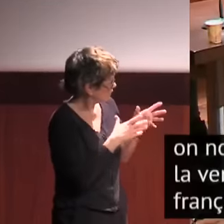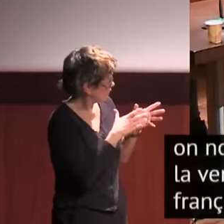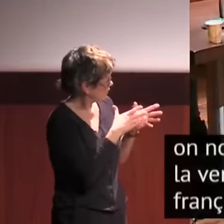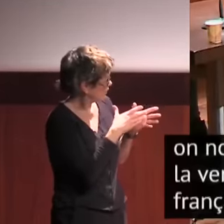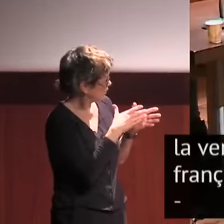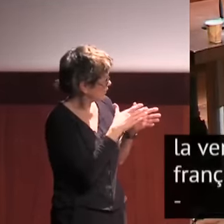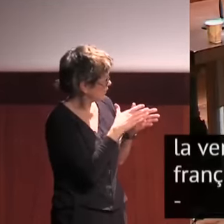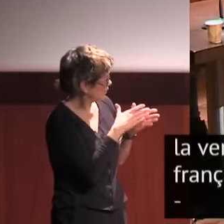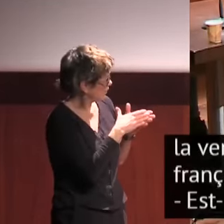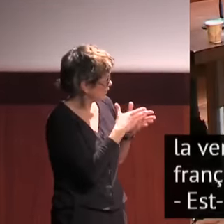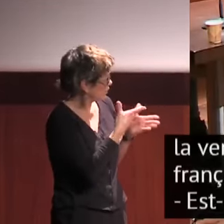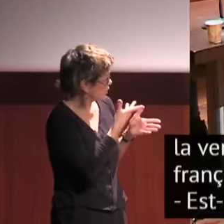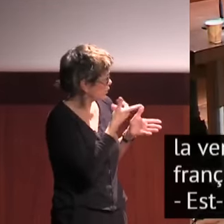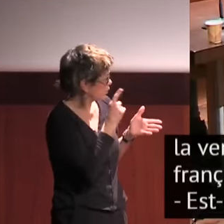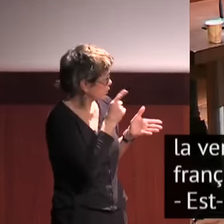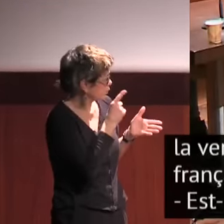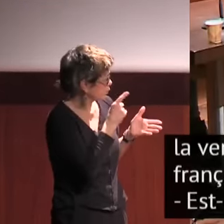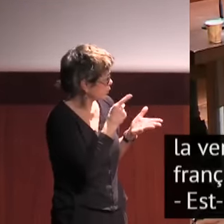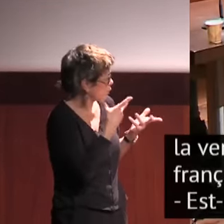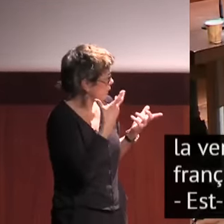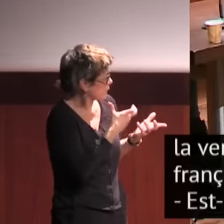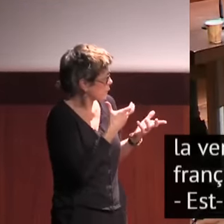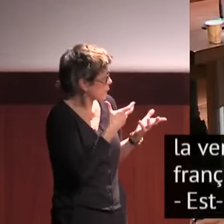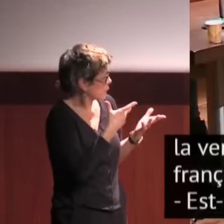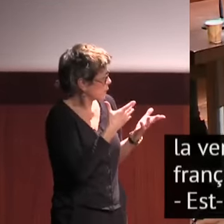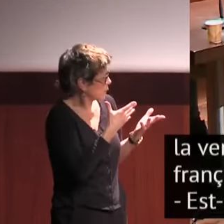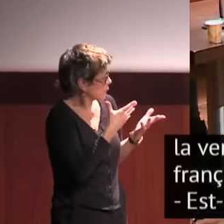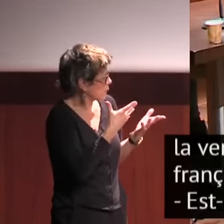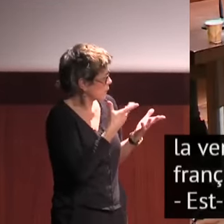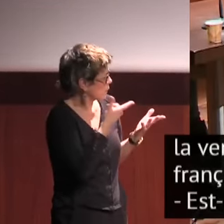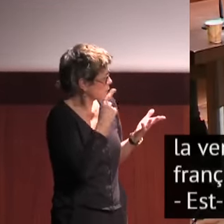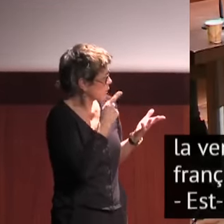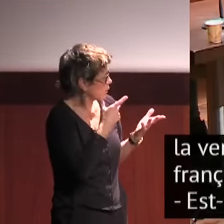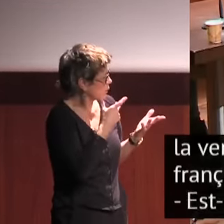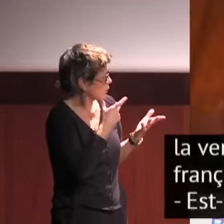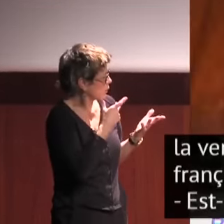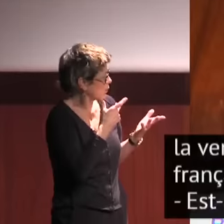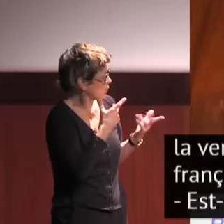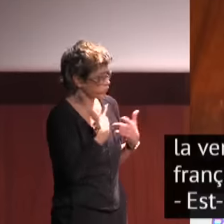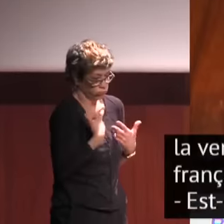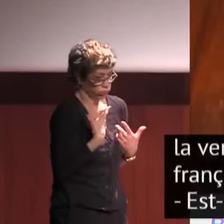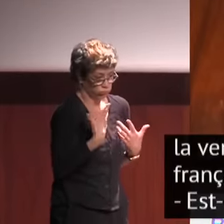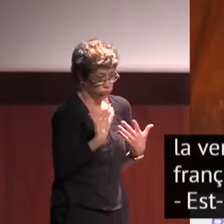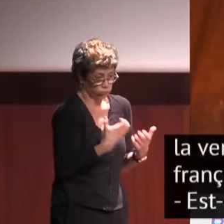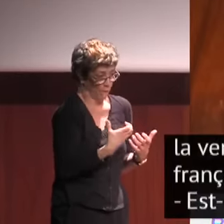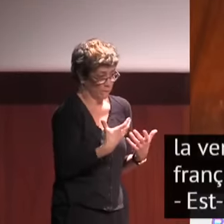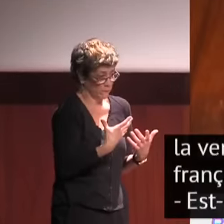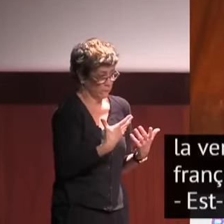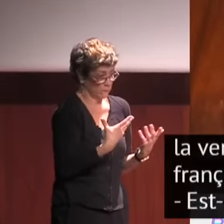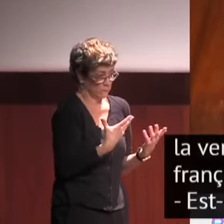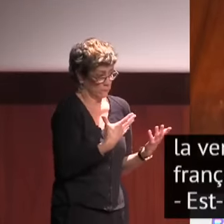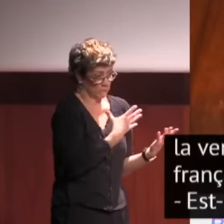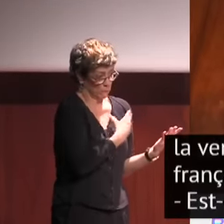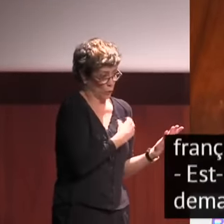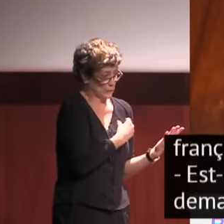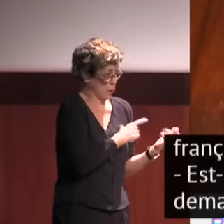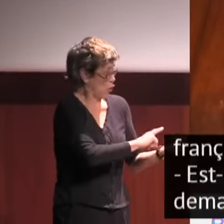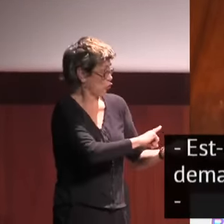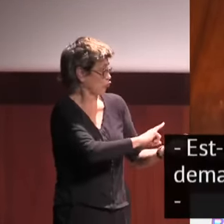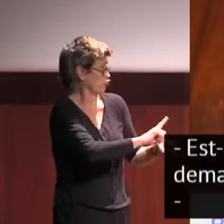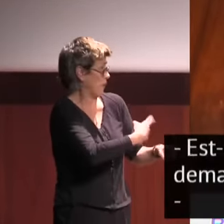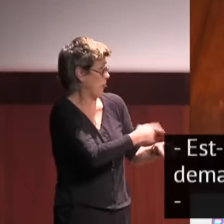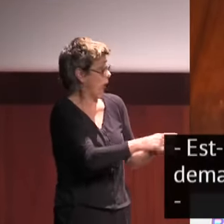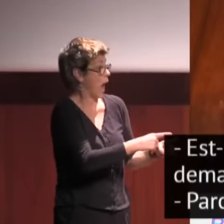Est-ce qu'elles vous ont expliqué le pourquoi de cette demande? Pourquoi elles voulaient Parce qu'elles avaient envie d'avoir la version originale, quoi.